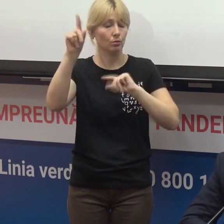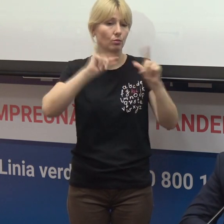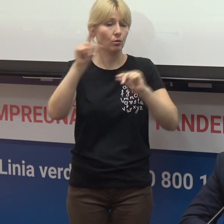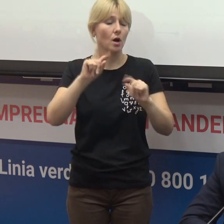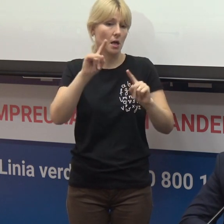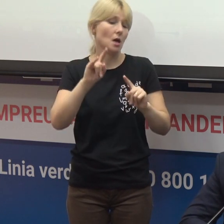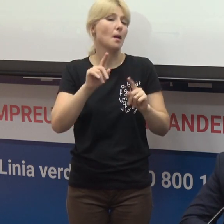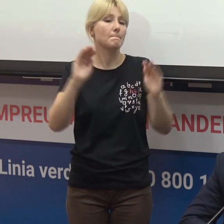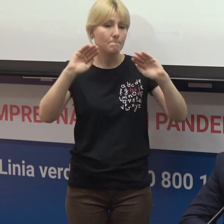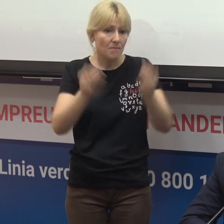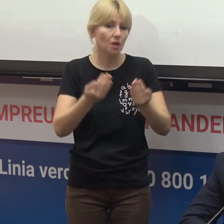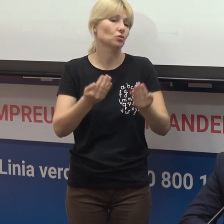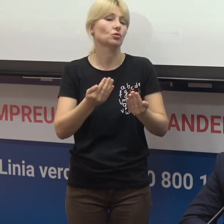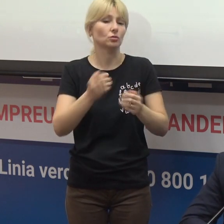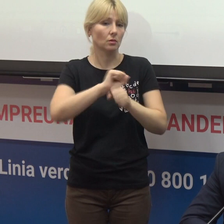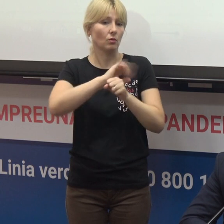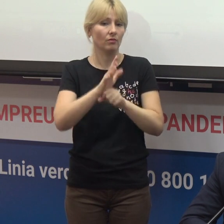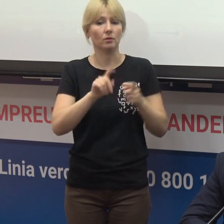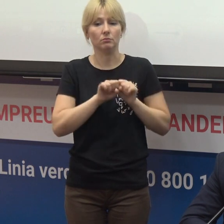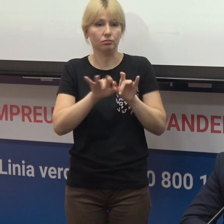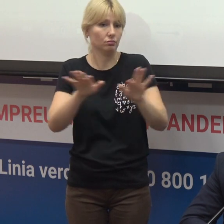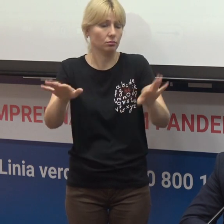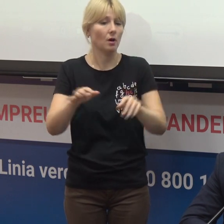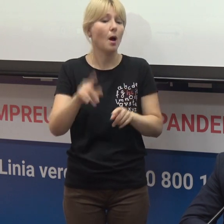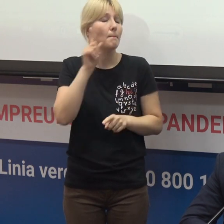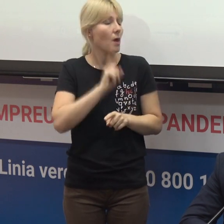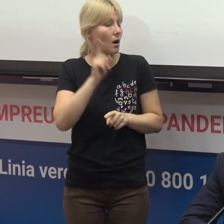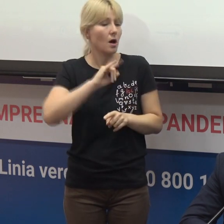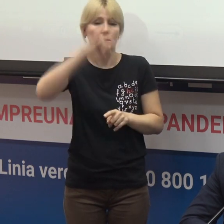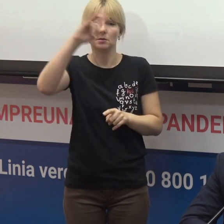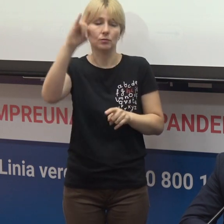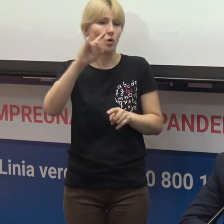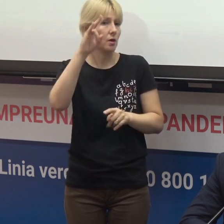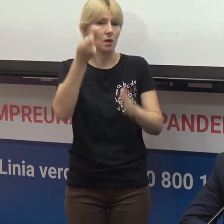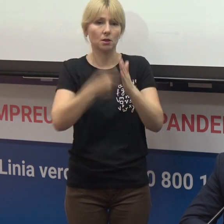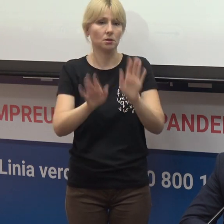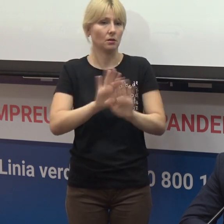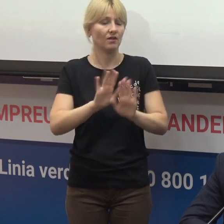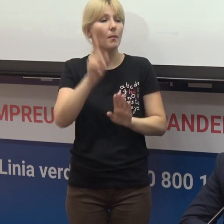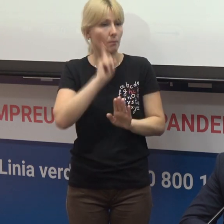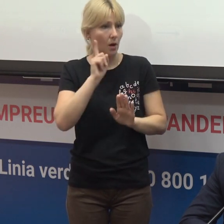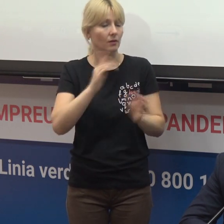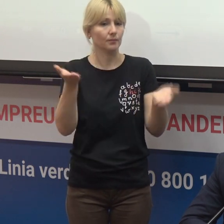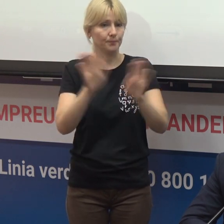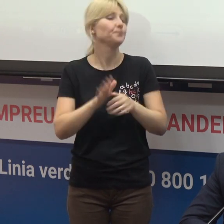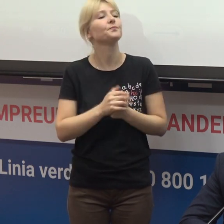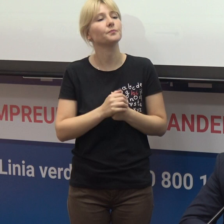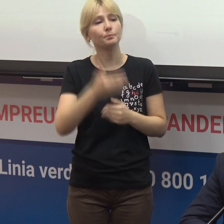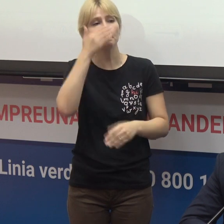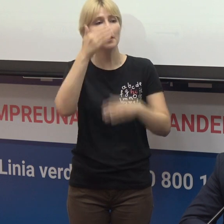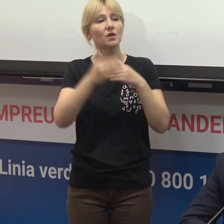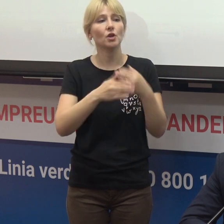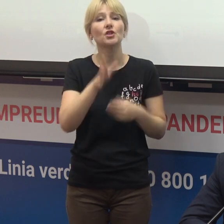Deci, sistarea zborurilor deocamdată nu este luată în calcul. În viitorul apropiat se